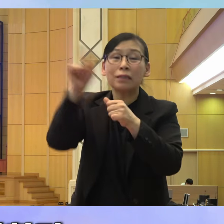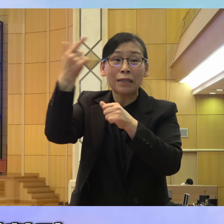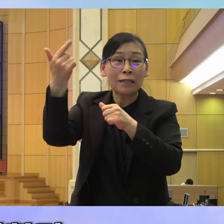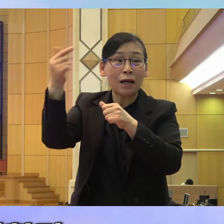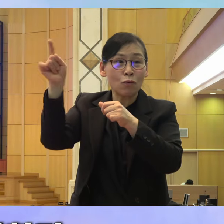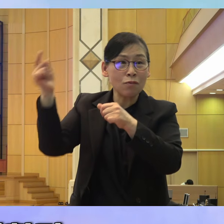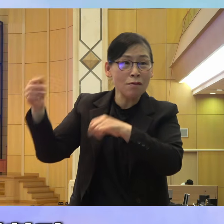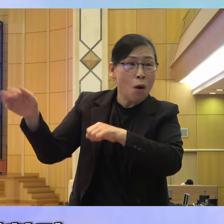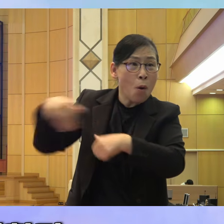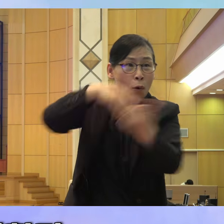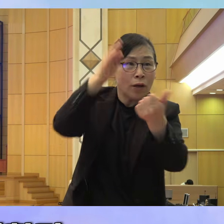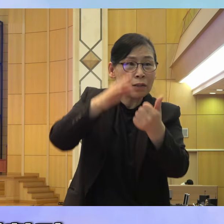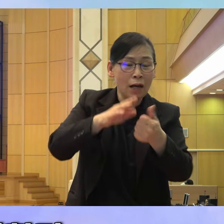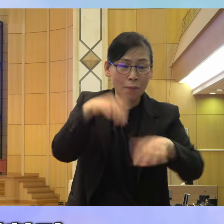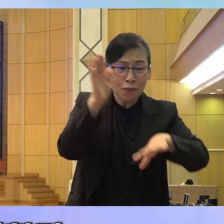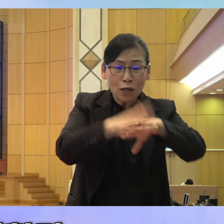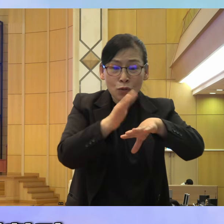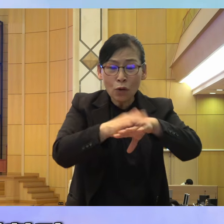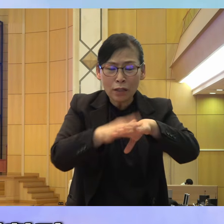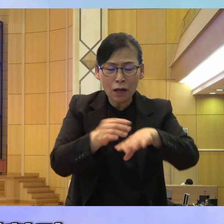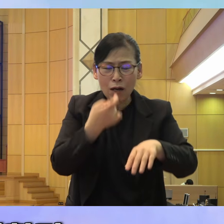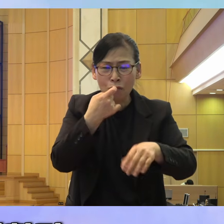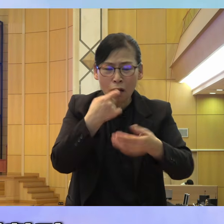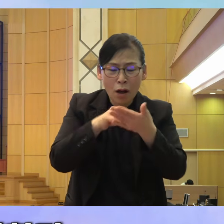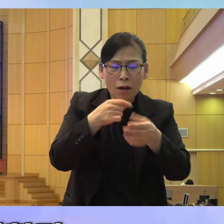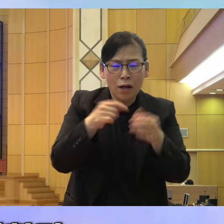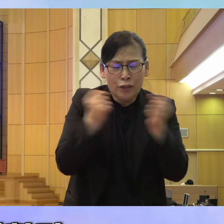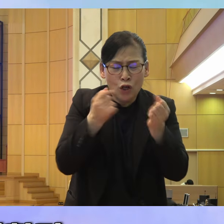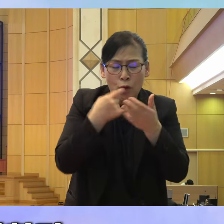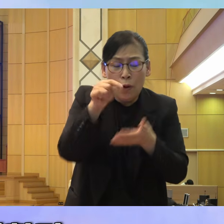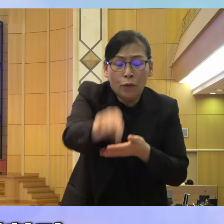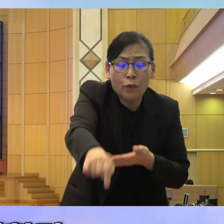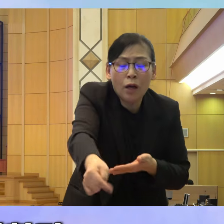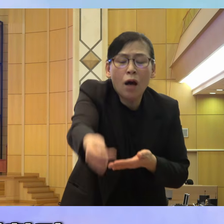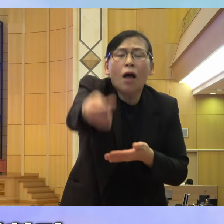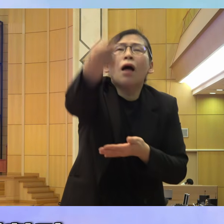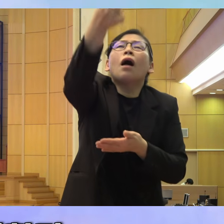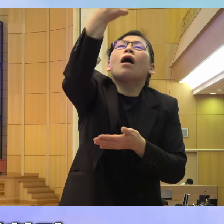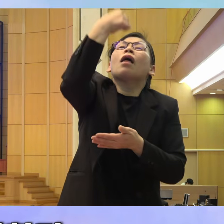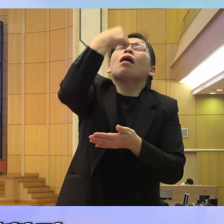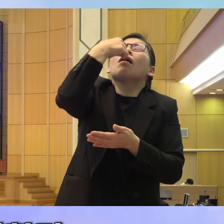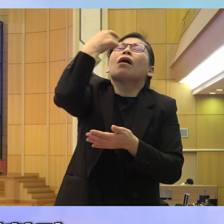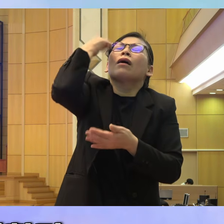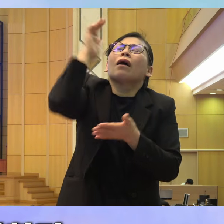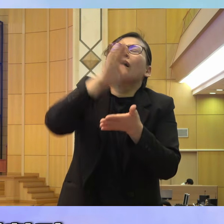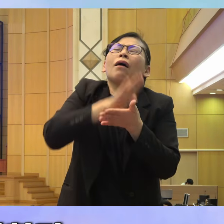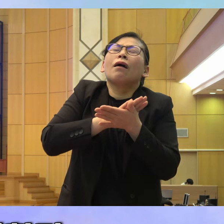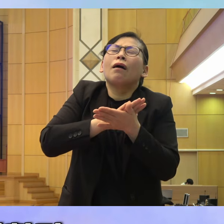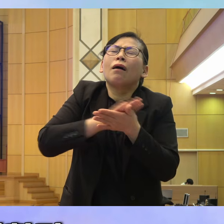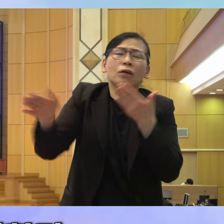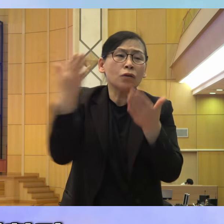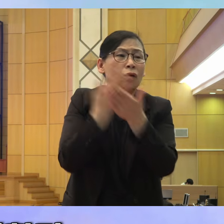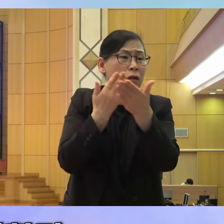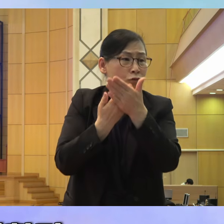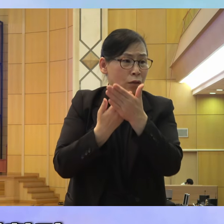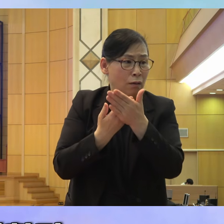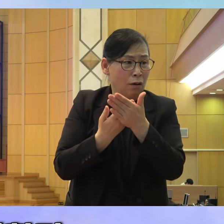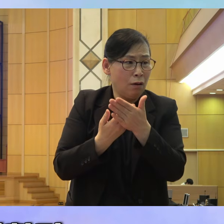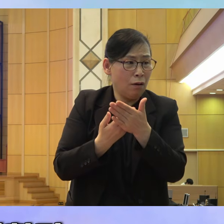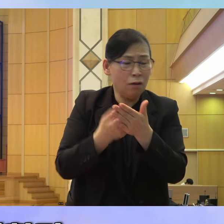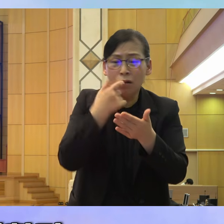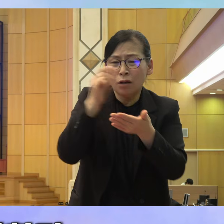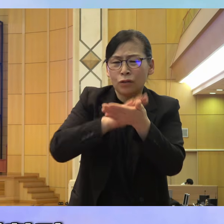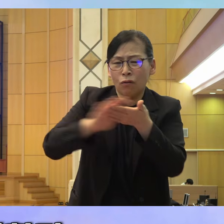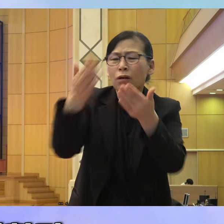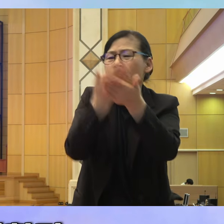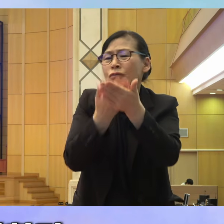그 손가락에 물을 찍어다가 내 혀를 서늘하게, 찍어다가 서늘하게